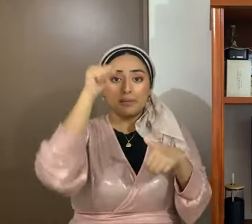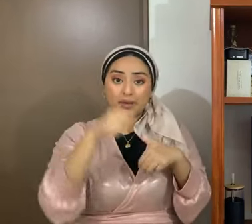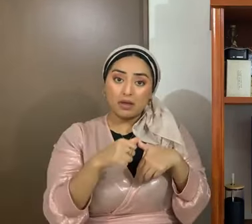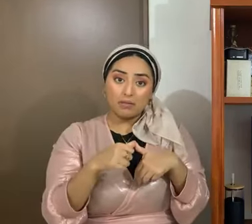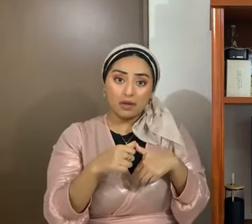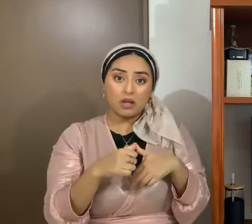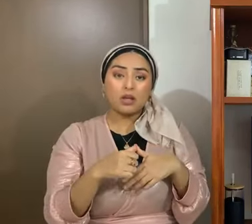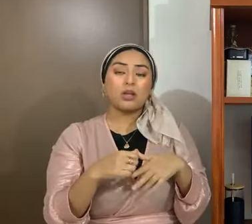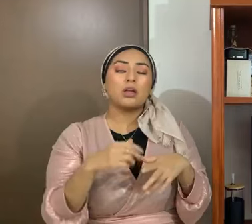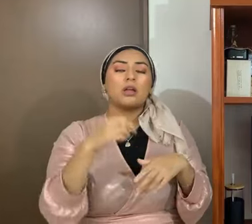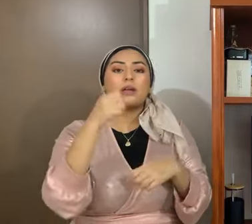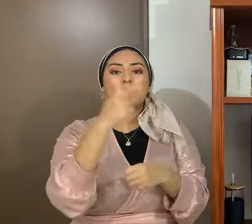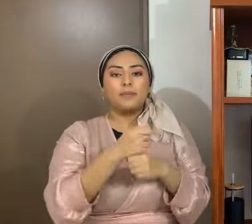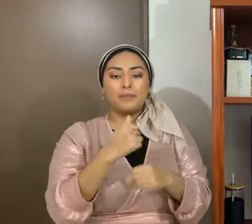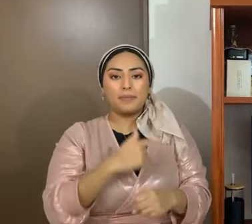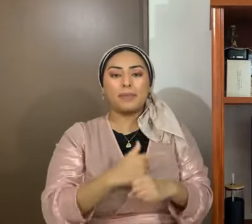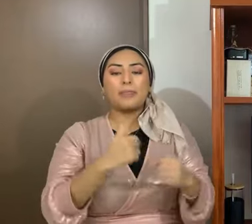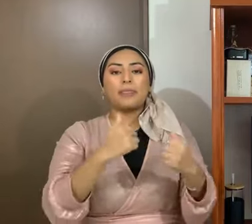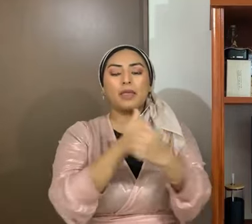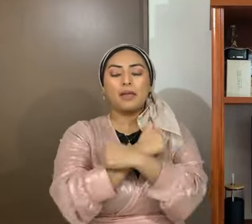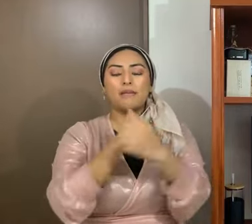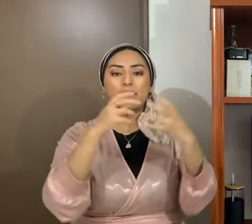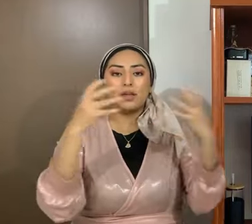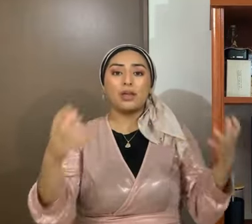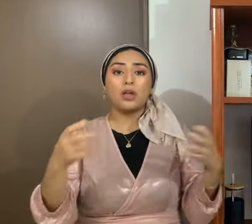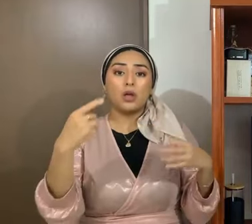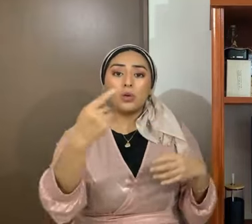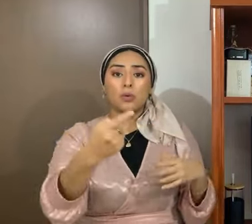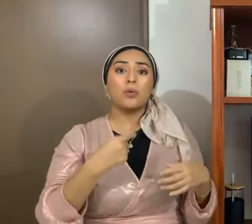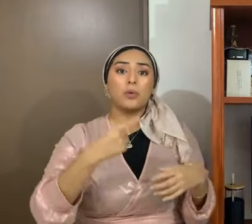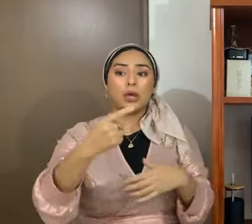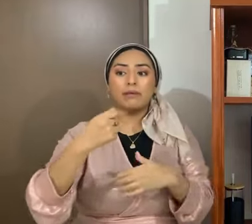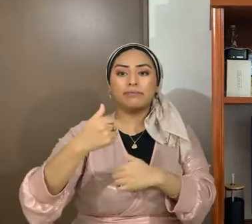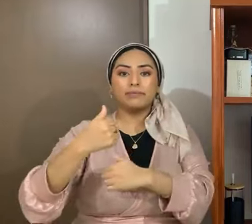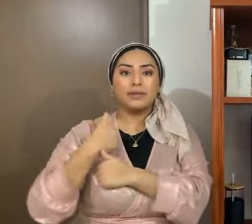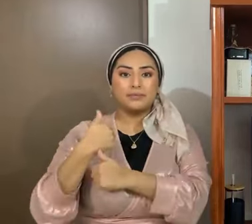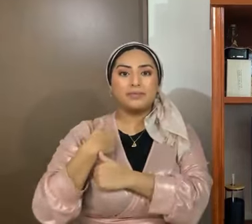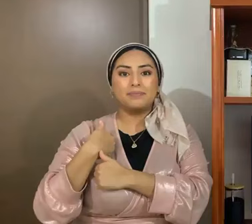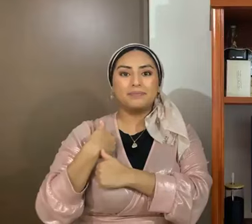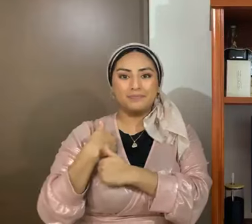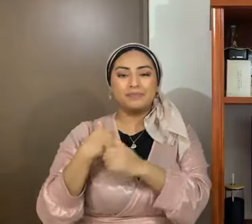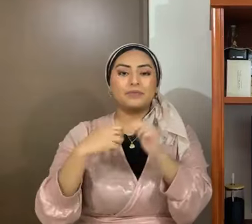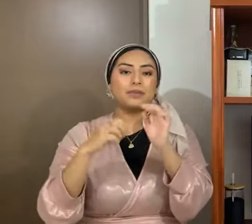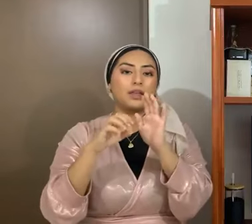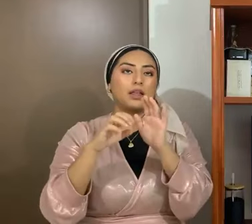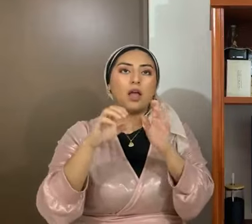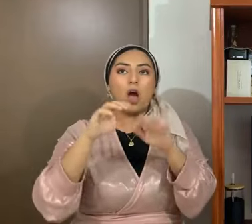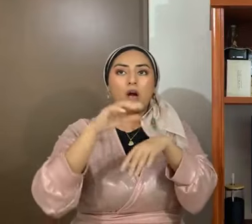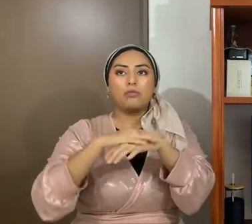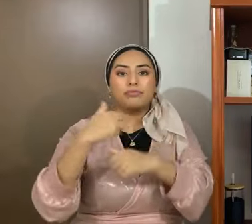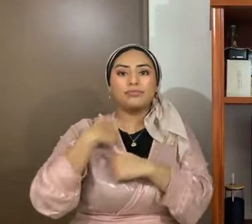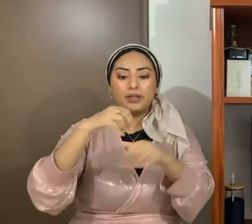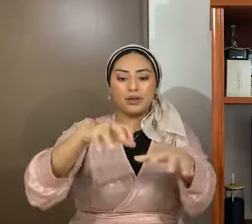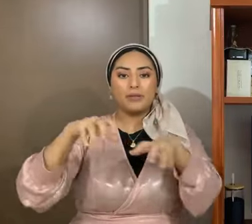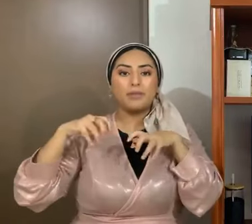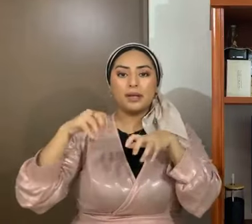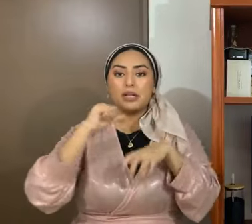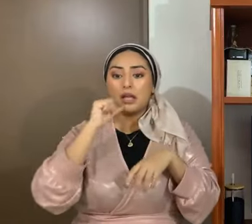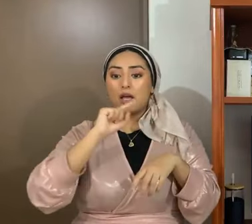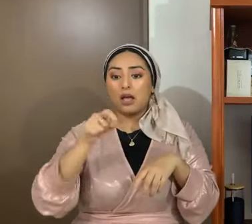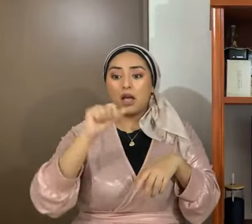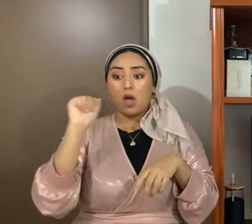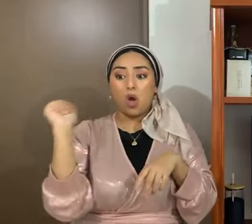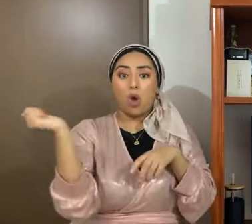Recuerden, preciosos hermanos y hermanas, que somos soldados de Yahshua. En un ejército no se le va a pedir a todos